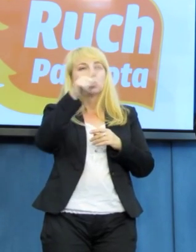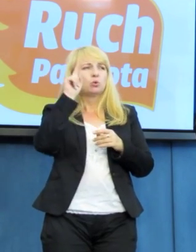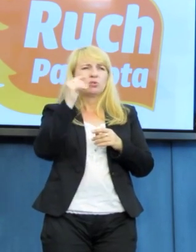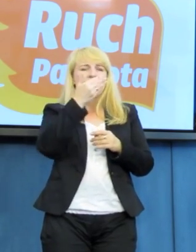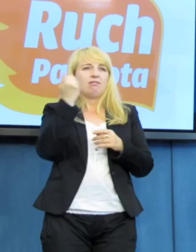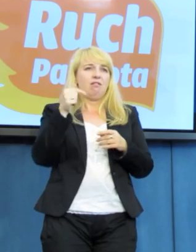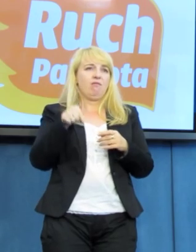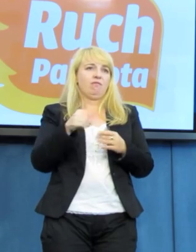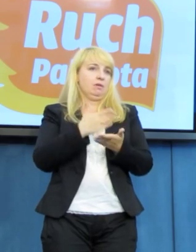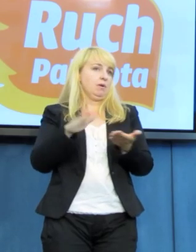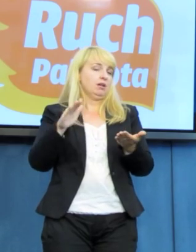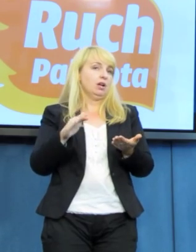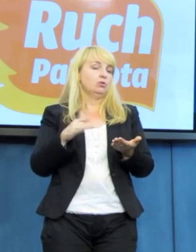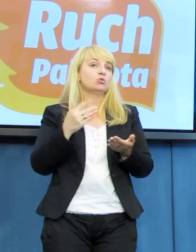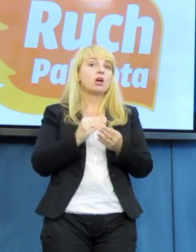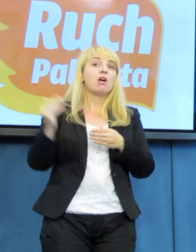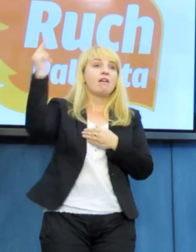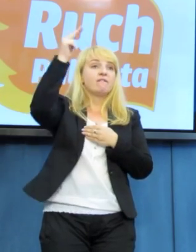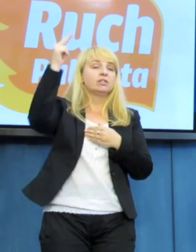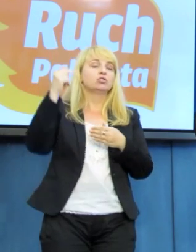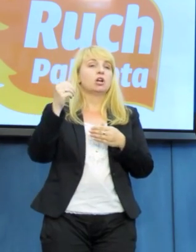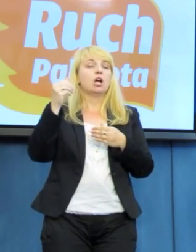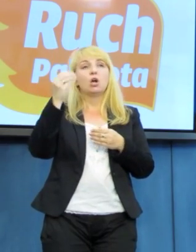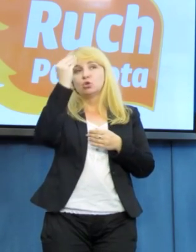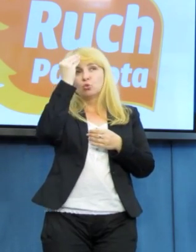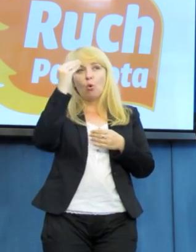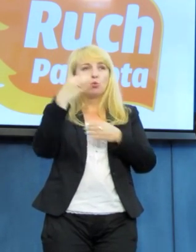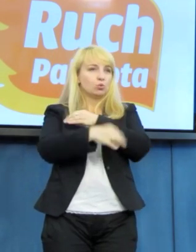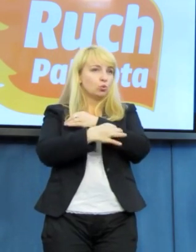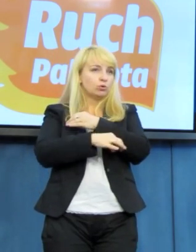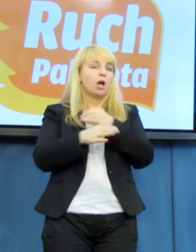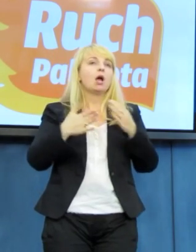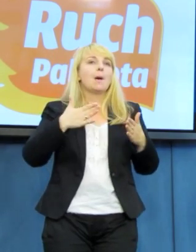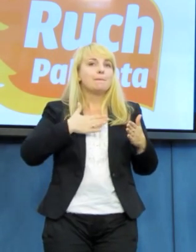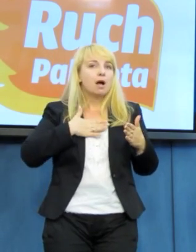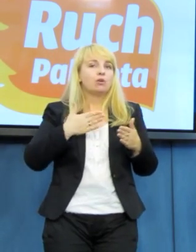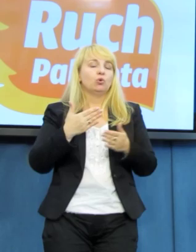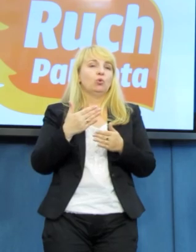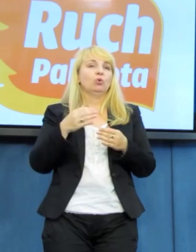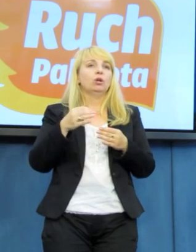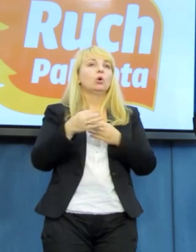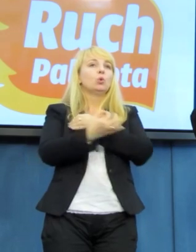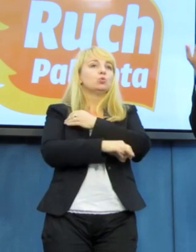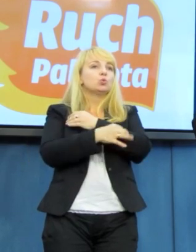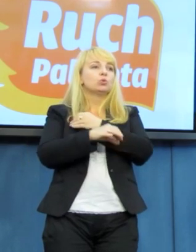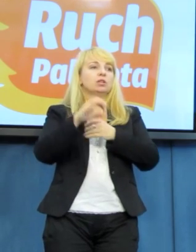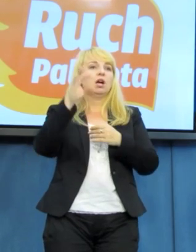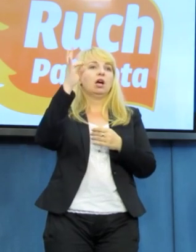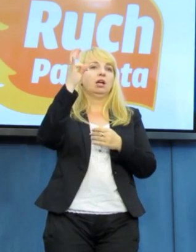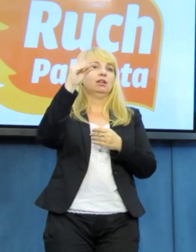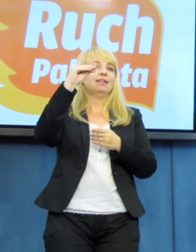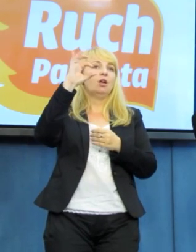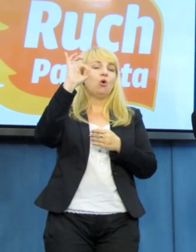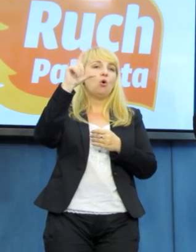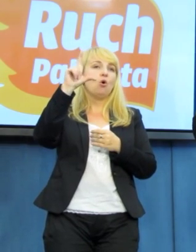zdaje sprawę z tego, że wyższe uczelnie utrzymują katedry teologiczne. To już prasa